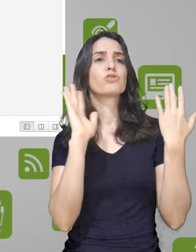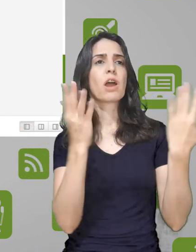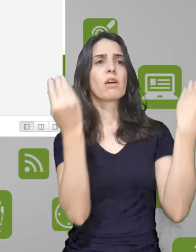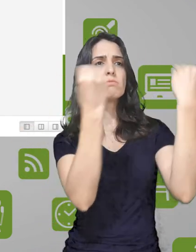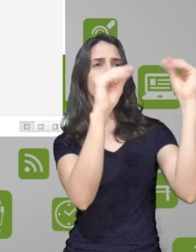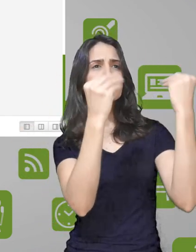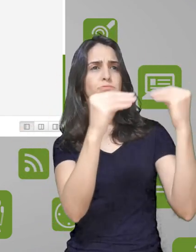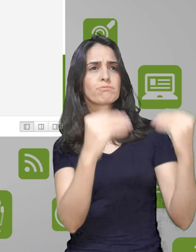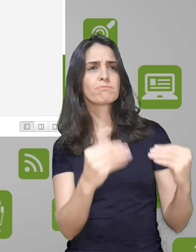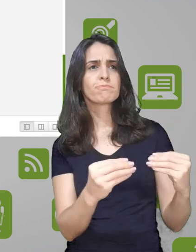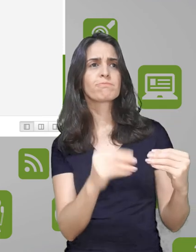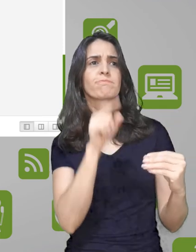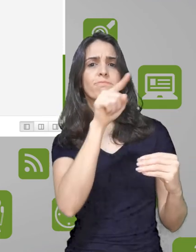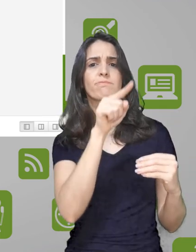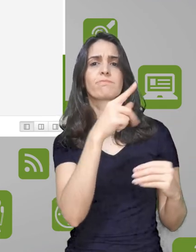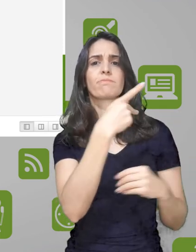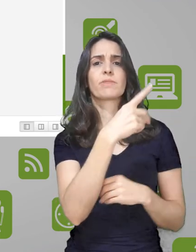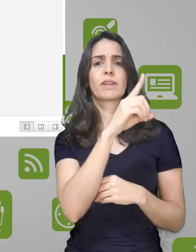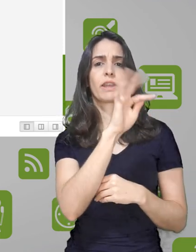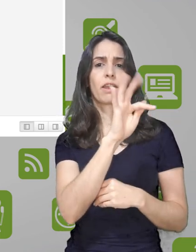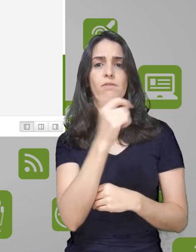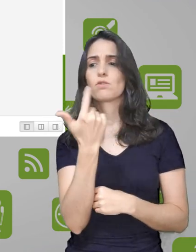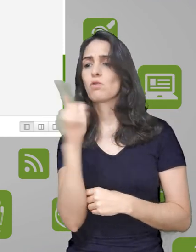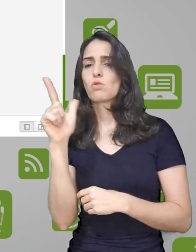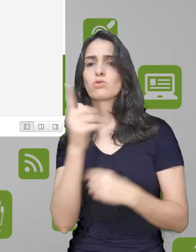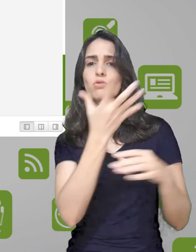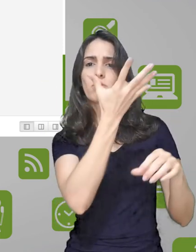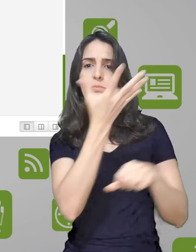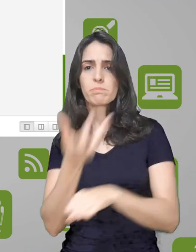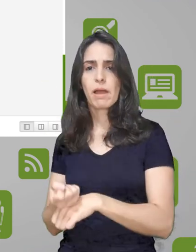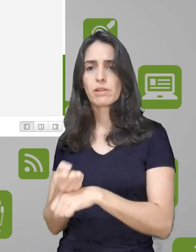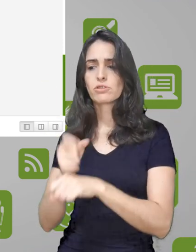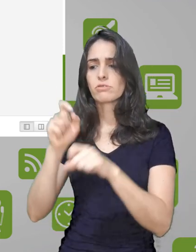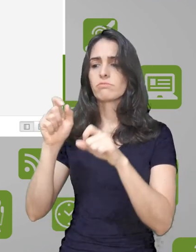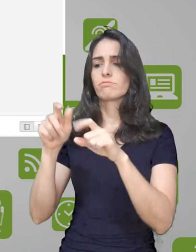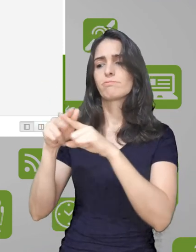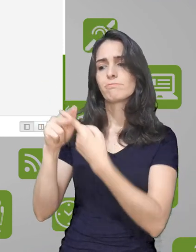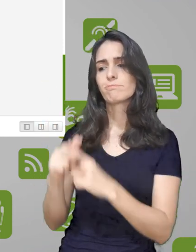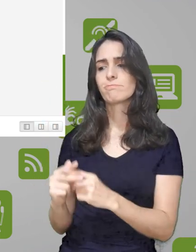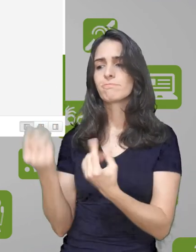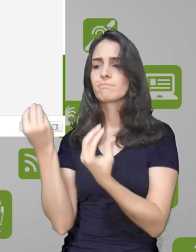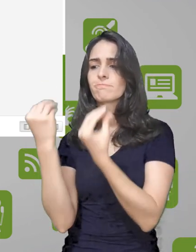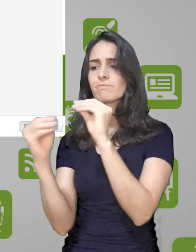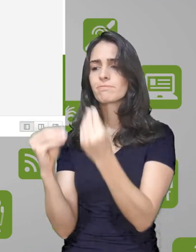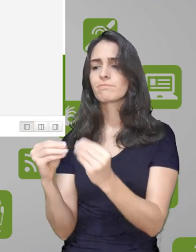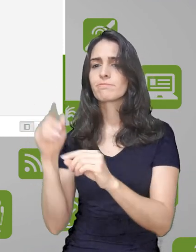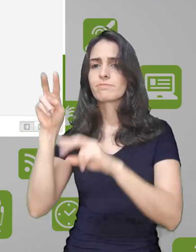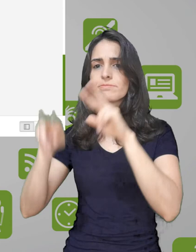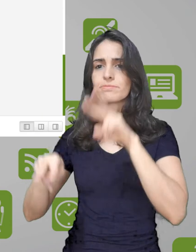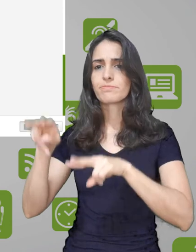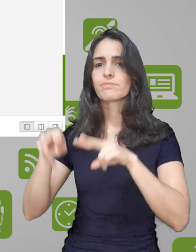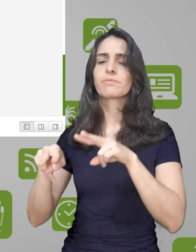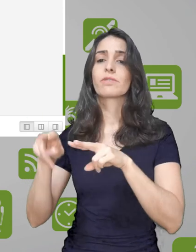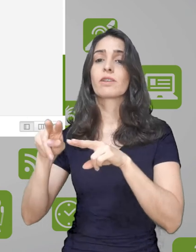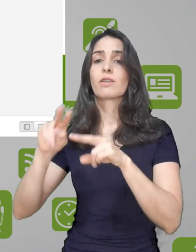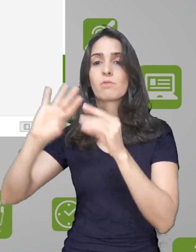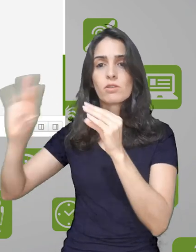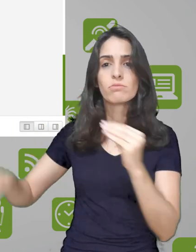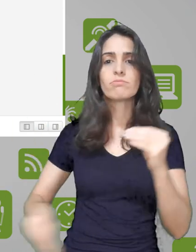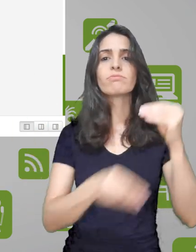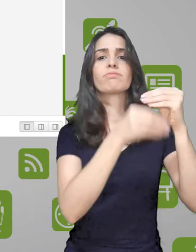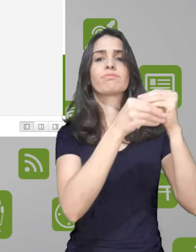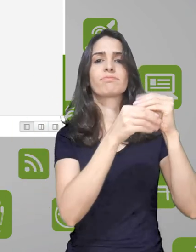preferem o feedback de anotações em PDF outros preferem fazer o download e e fazer